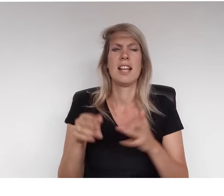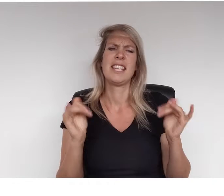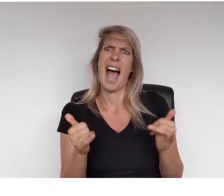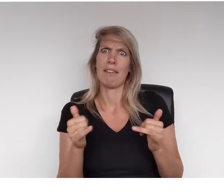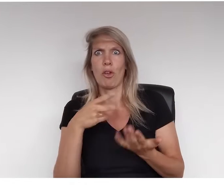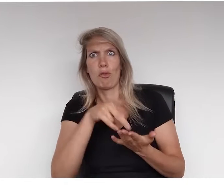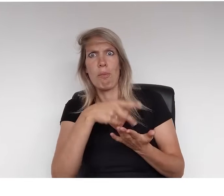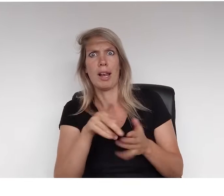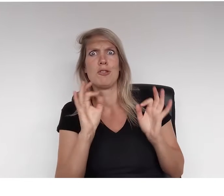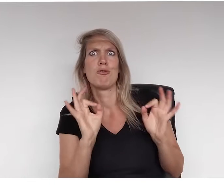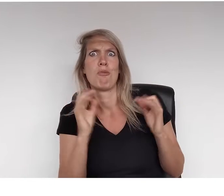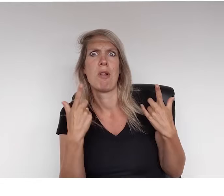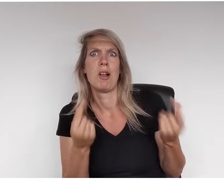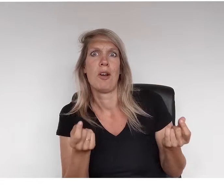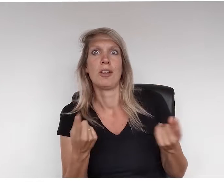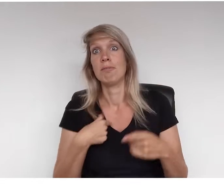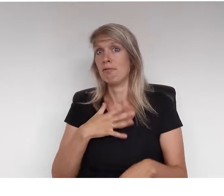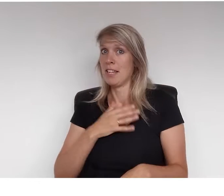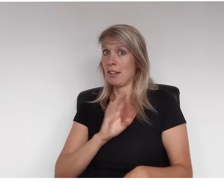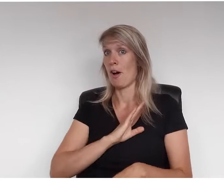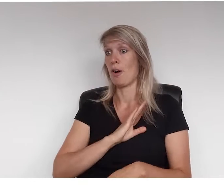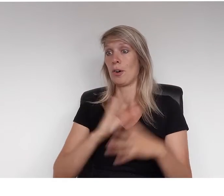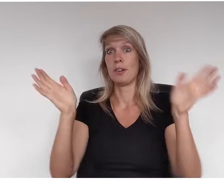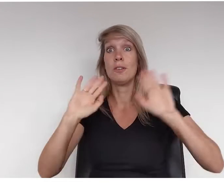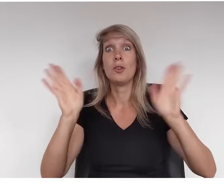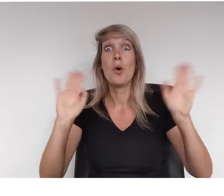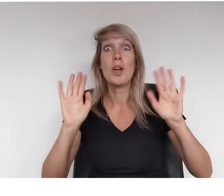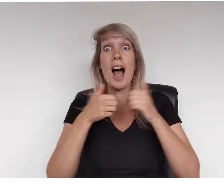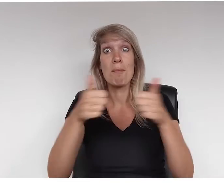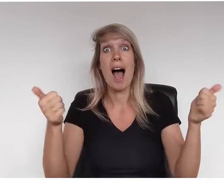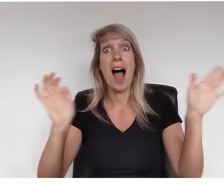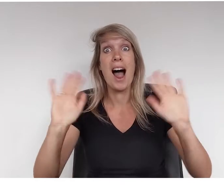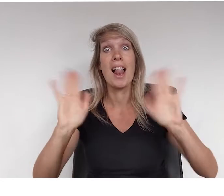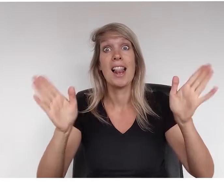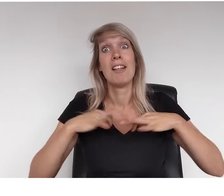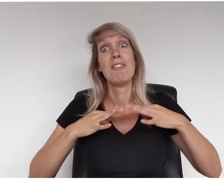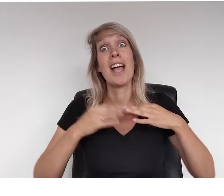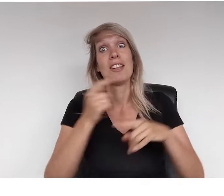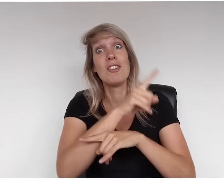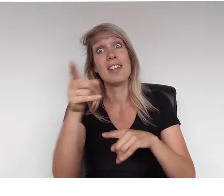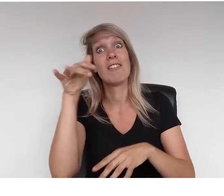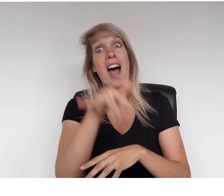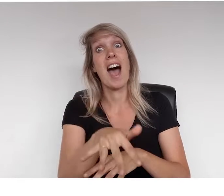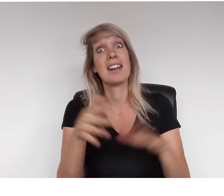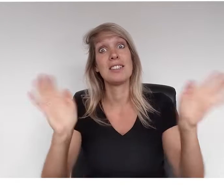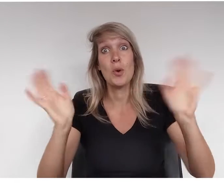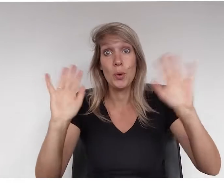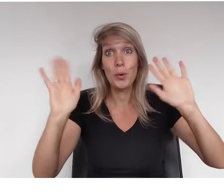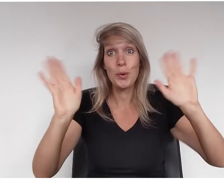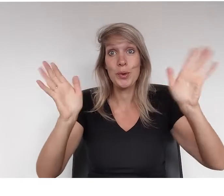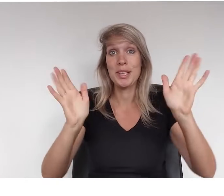super leuk. En ik ook. Doei allemaal. Fijn dat jij was.